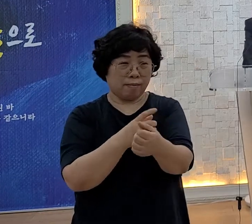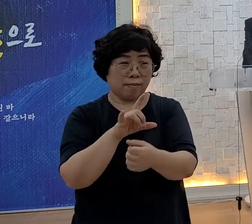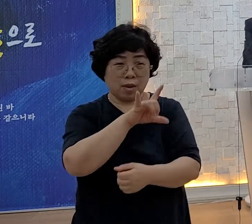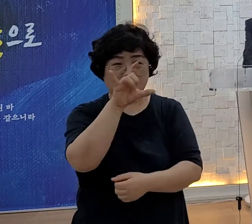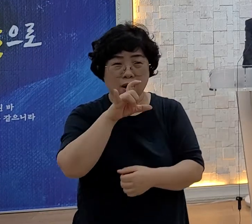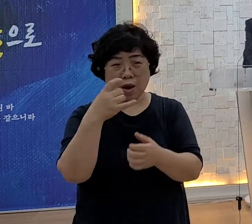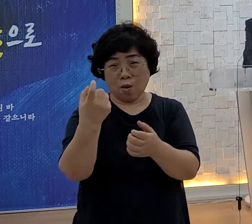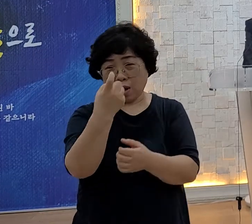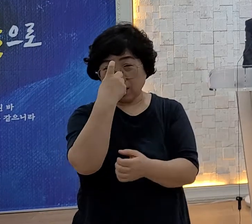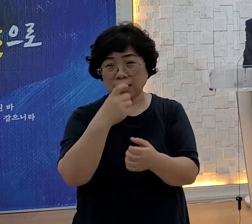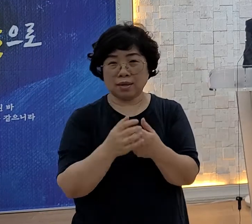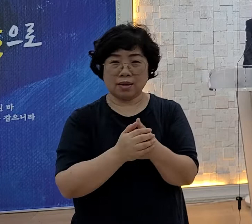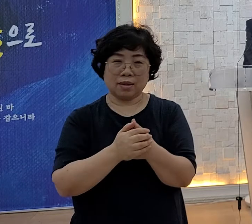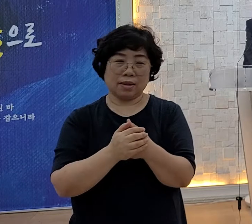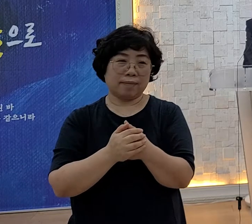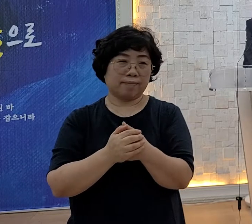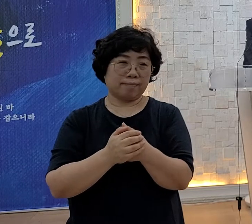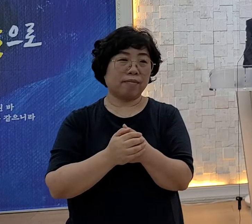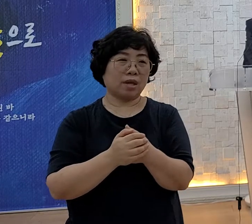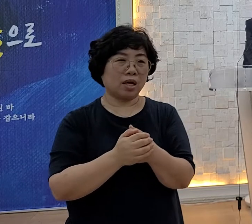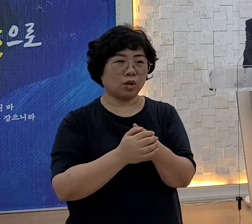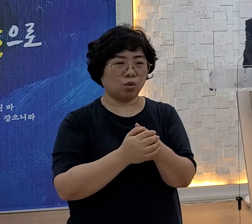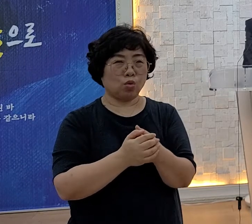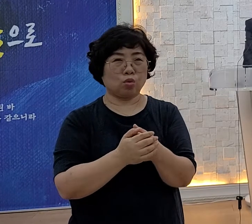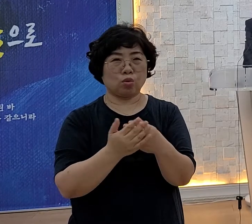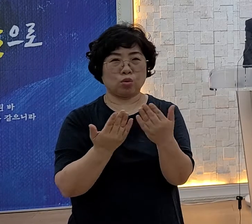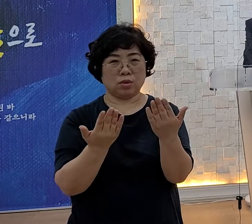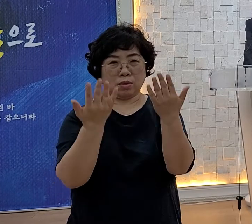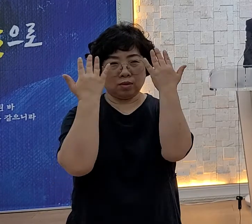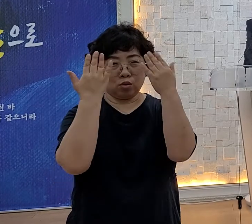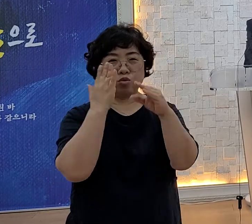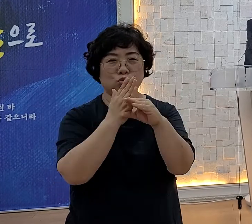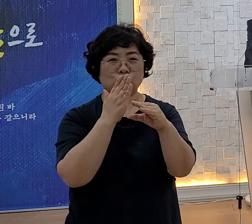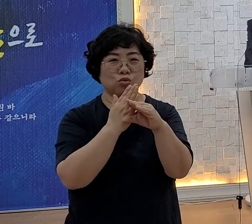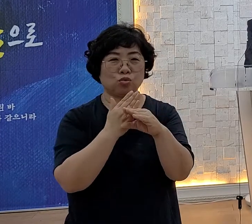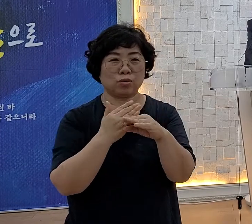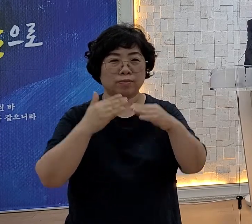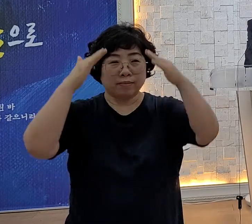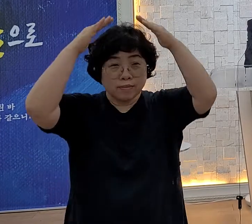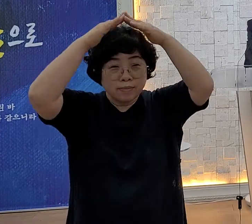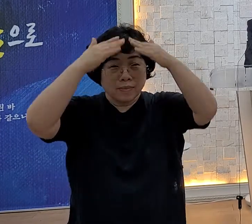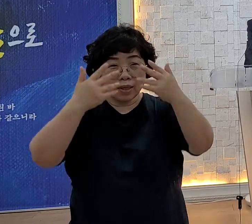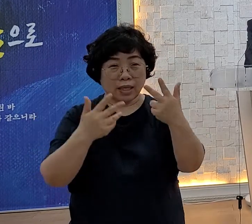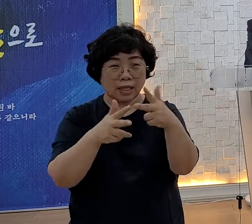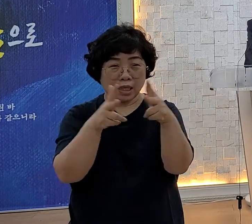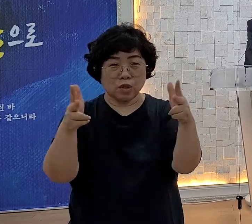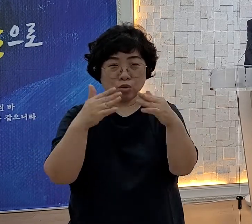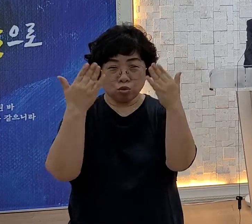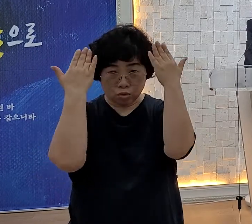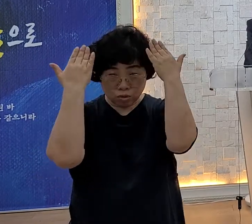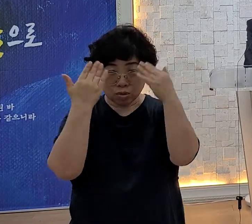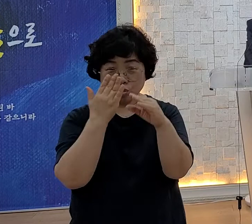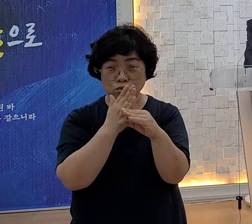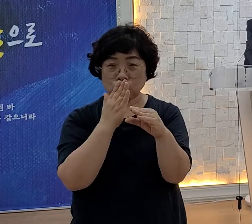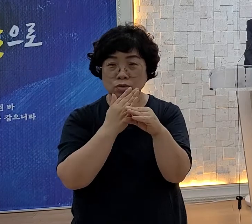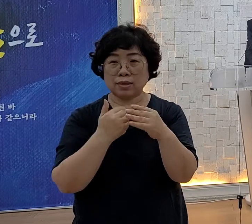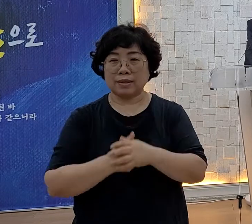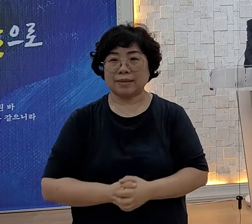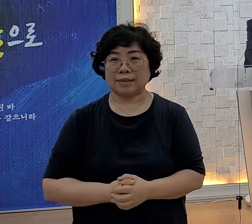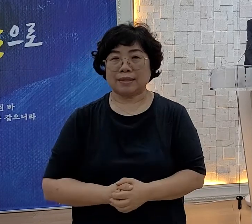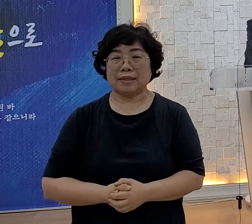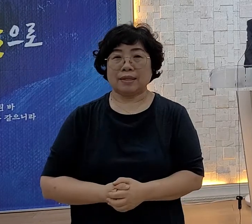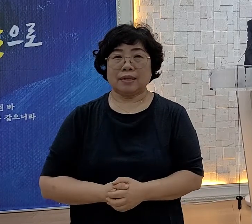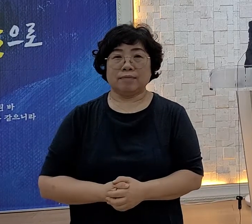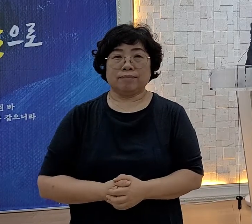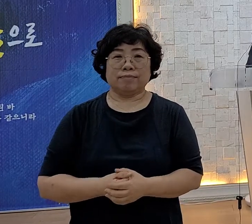하시는데 잘 회복되셔서 다음 주일부터 나오실 수 있도록 기도해 주시기 바랍니다. 그리고